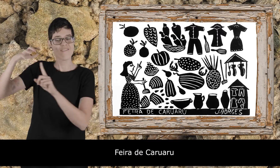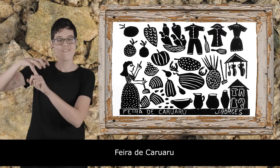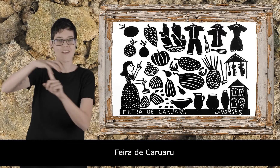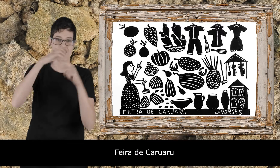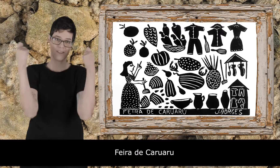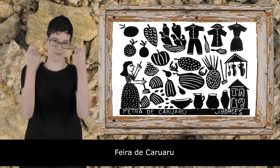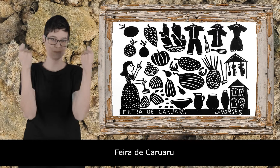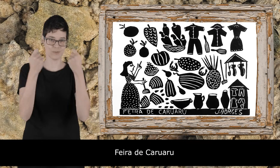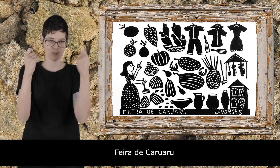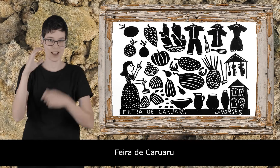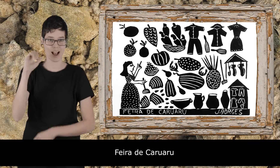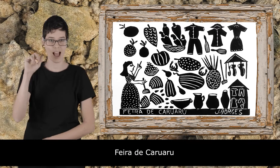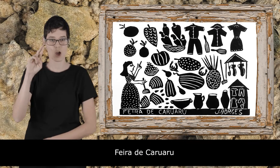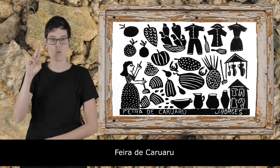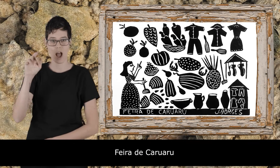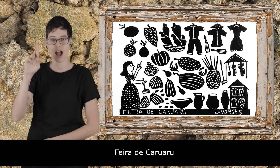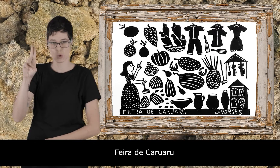Feira de Caruaru.